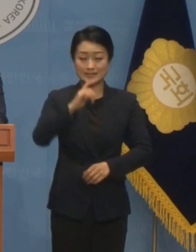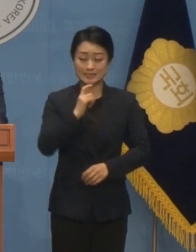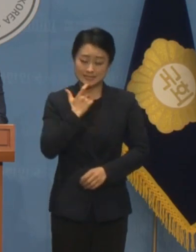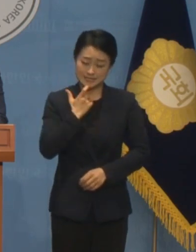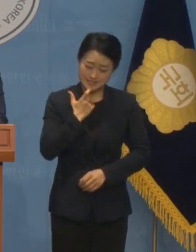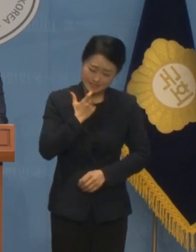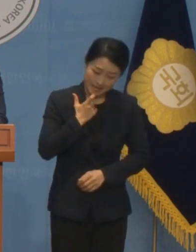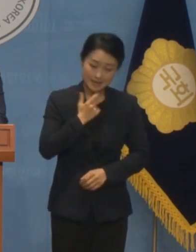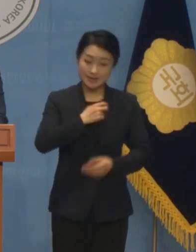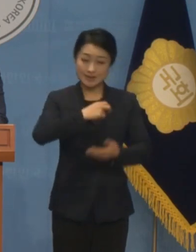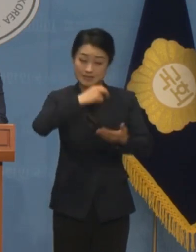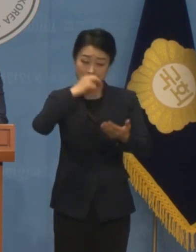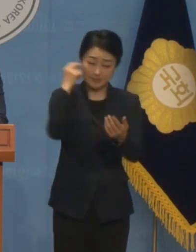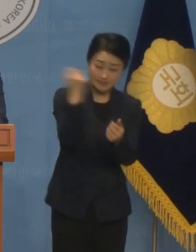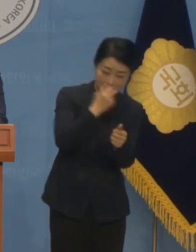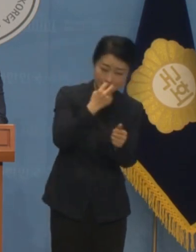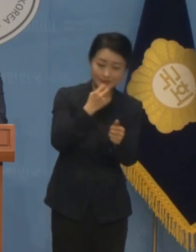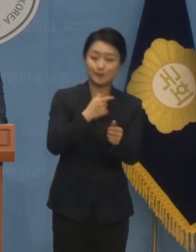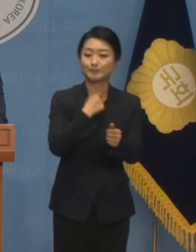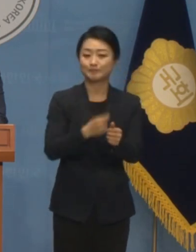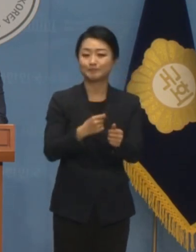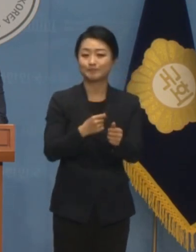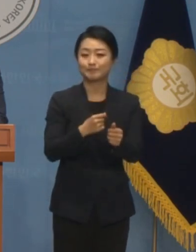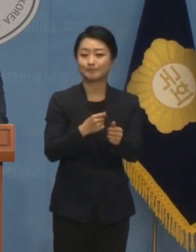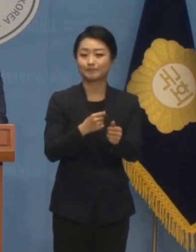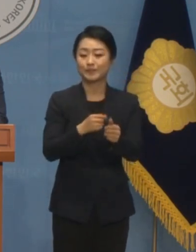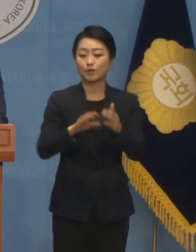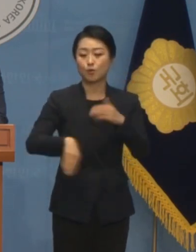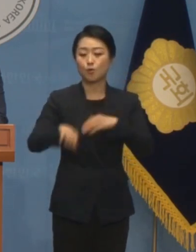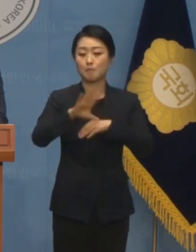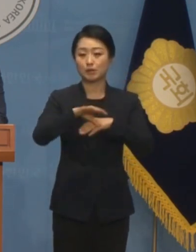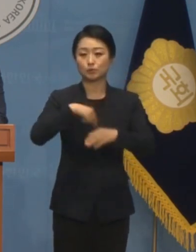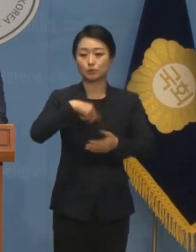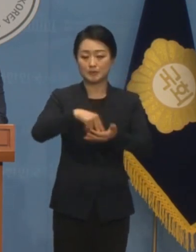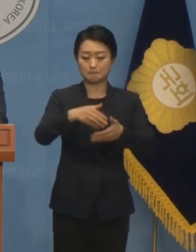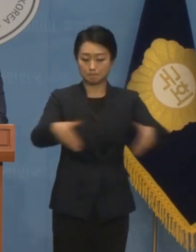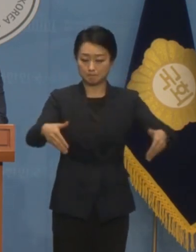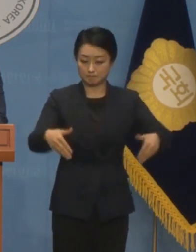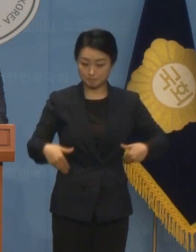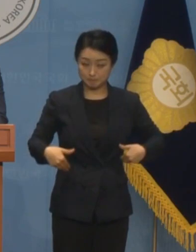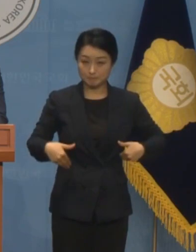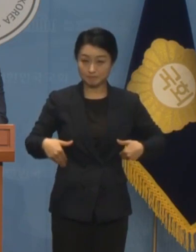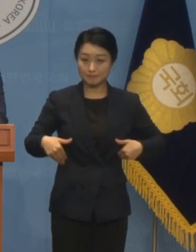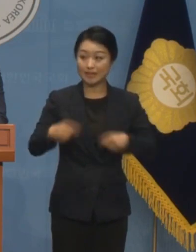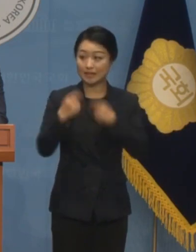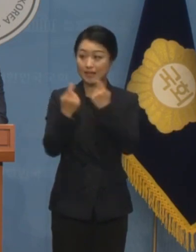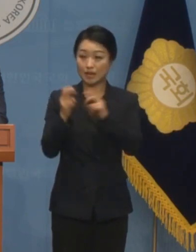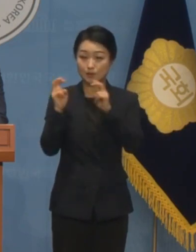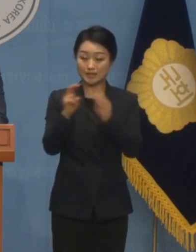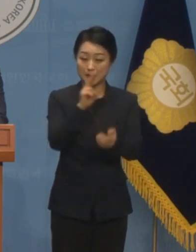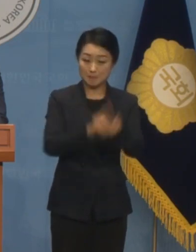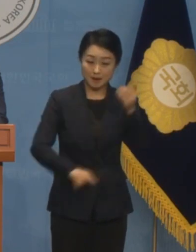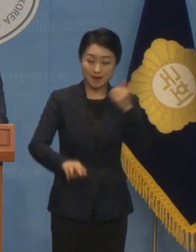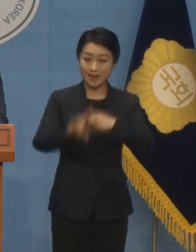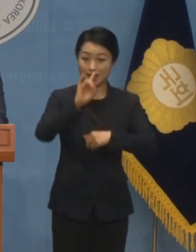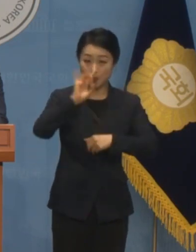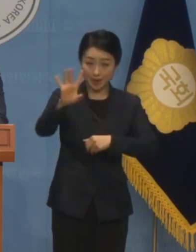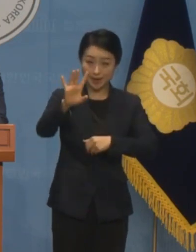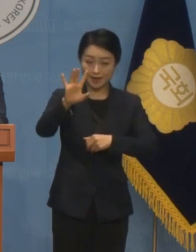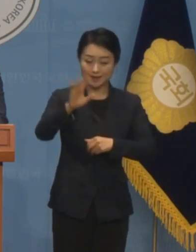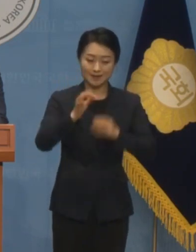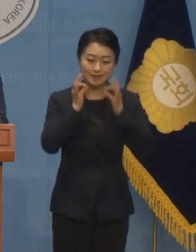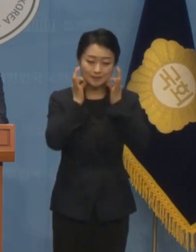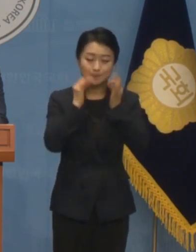끝까지 검증하겠습니다. 공영방송 독립과 민영화 저지를 위해 최선을